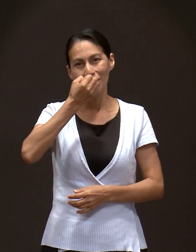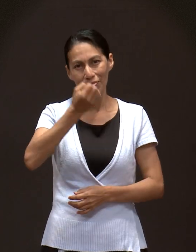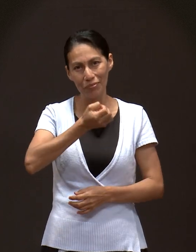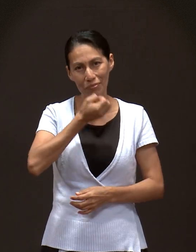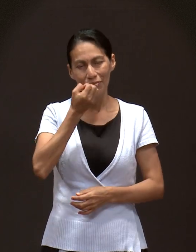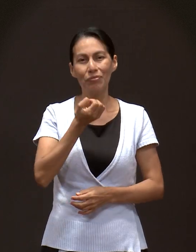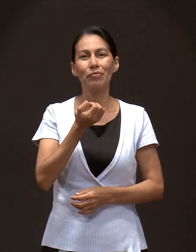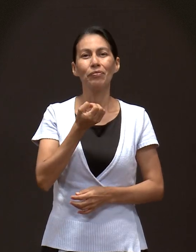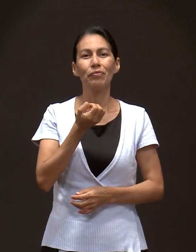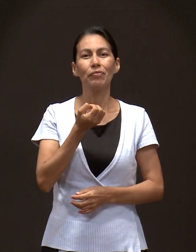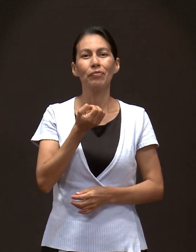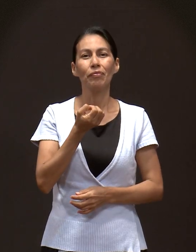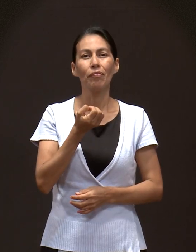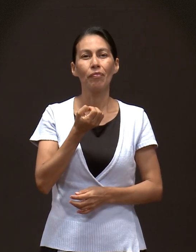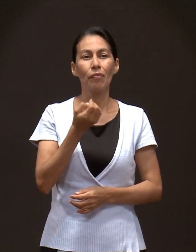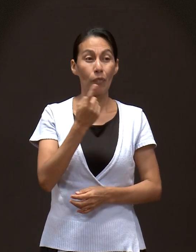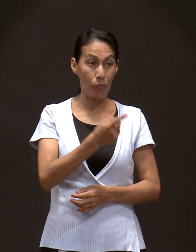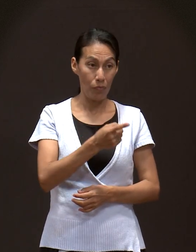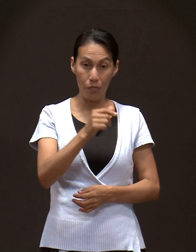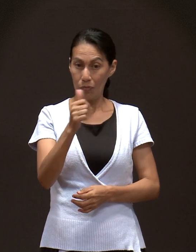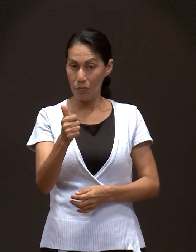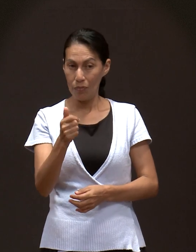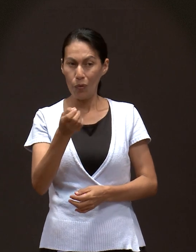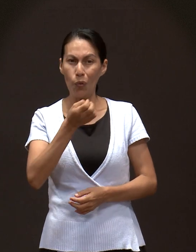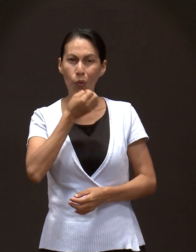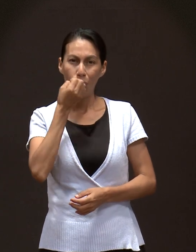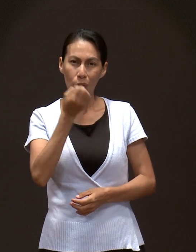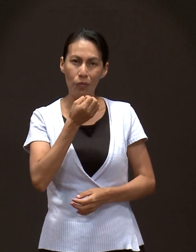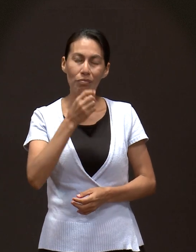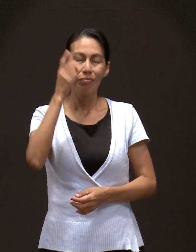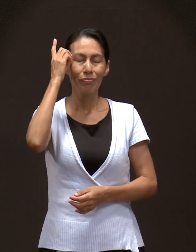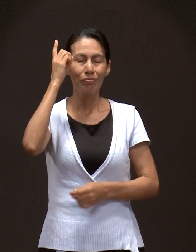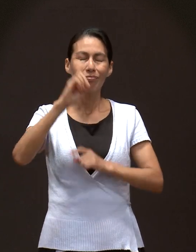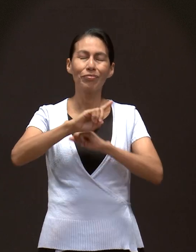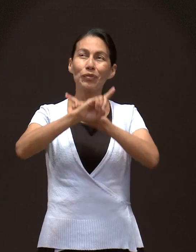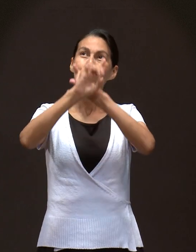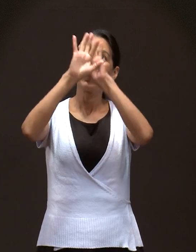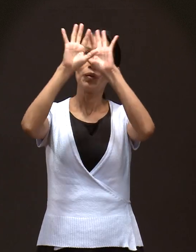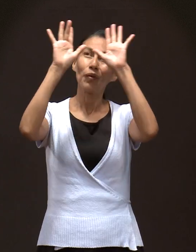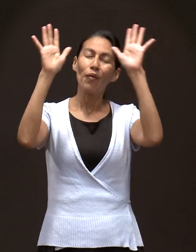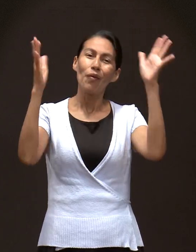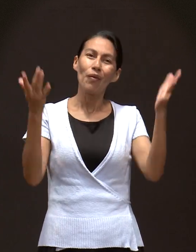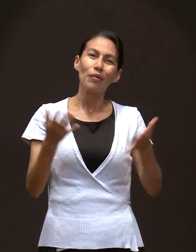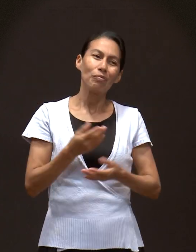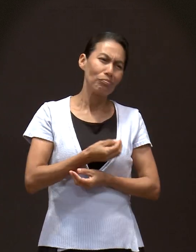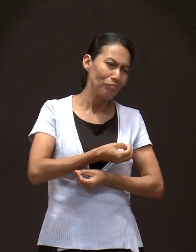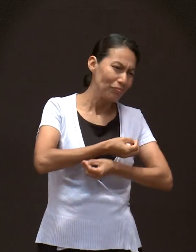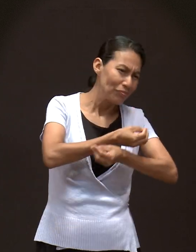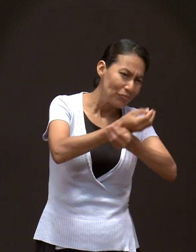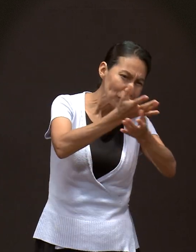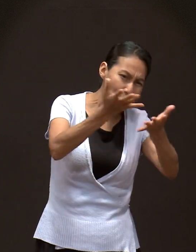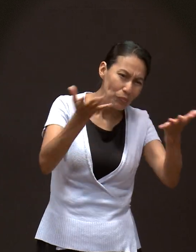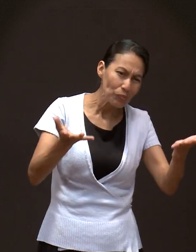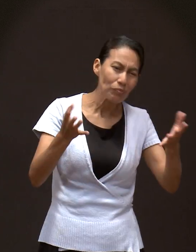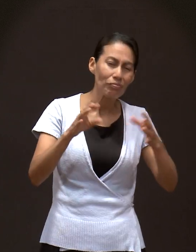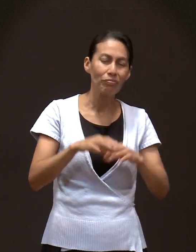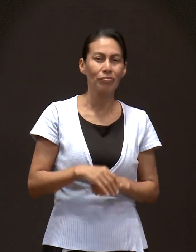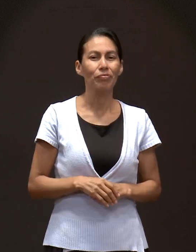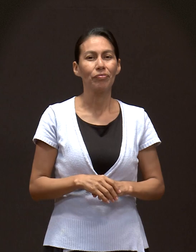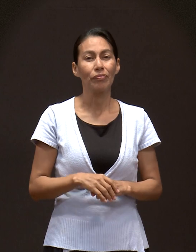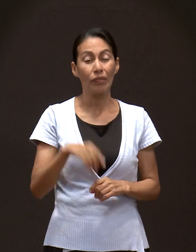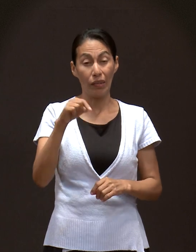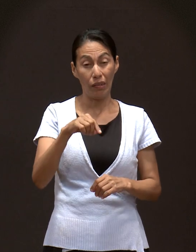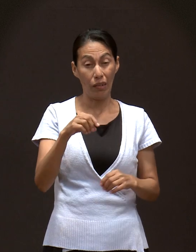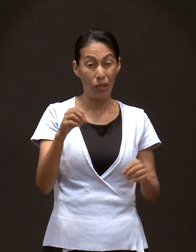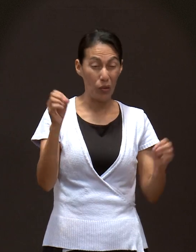en oración para que podamos juntos orar los unos por los otros y la gloria de Dios pueda circundar este